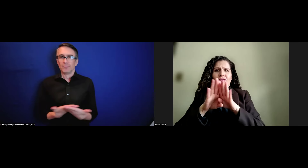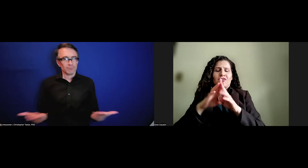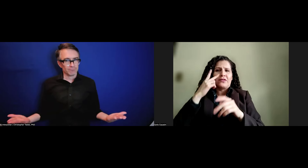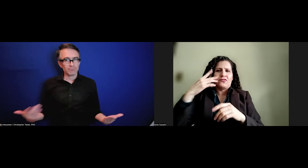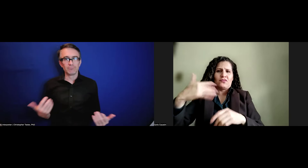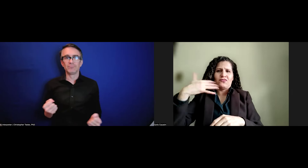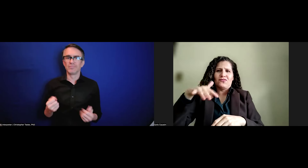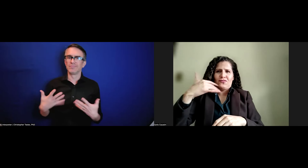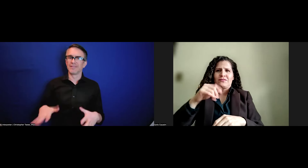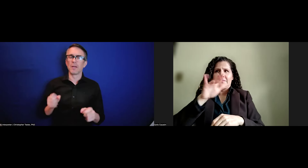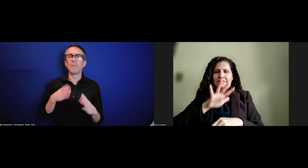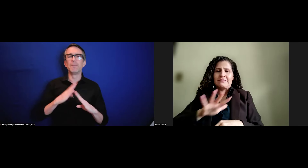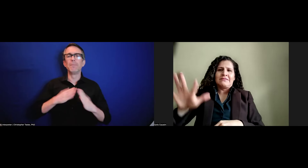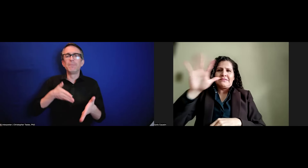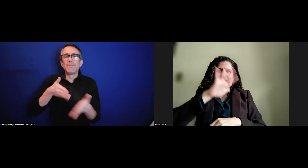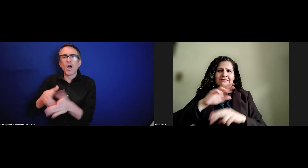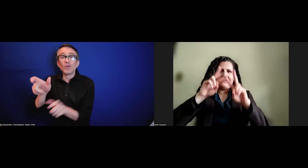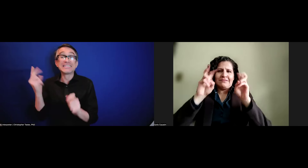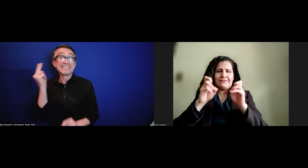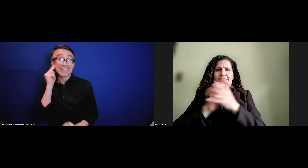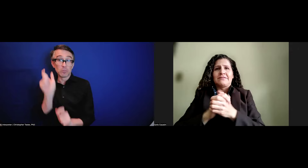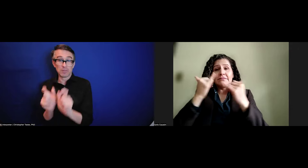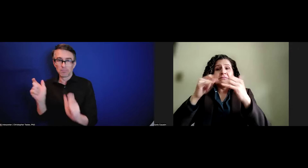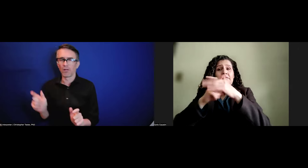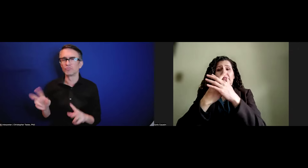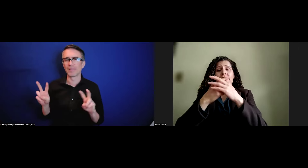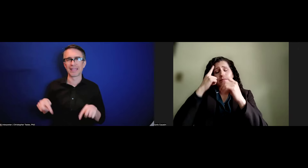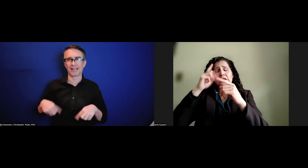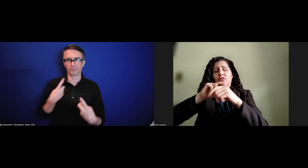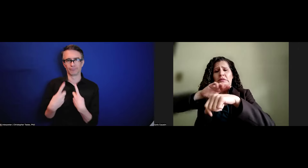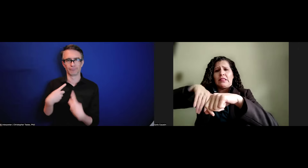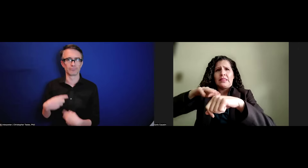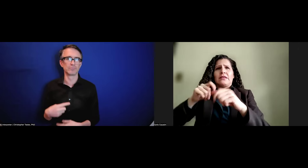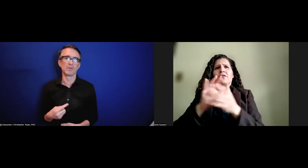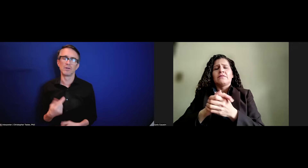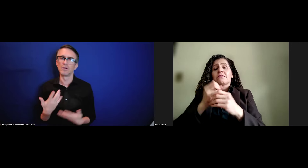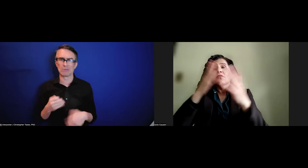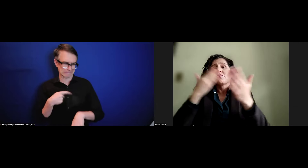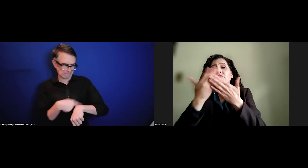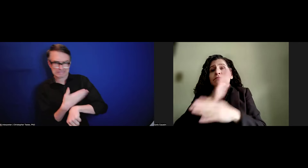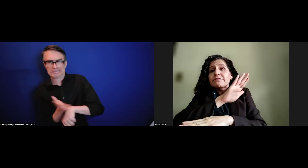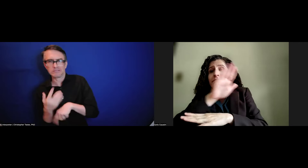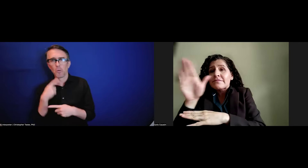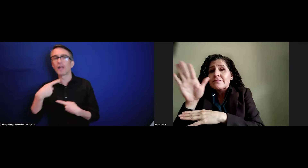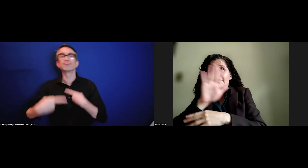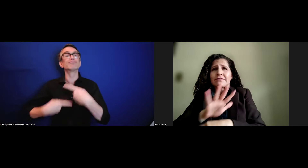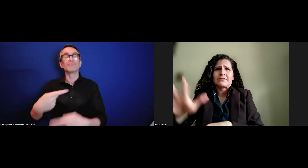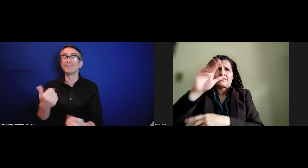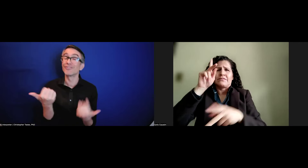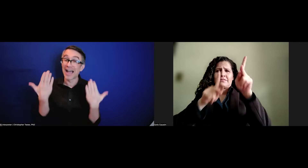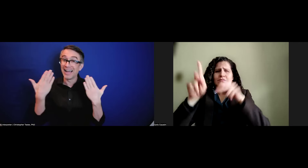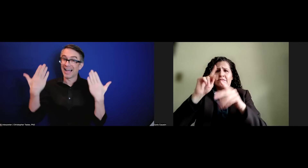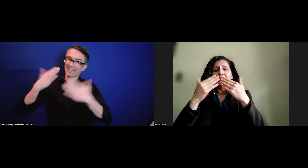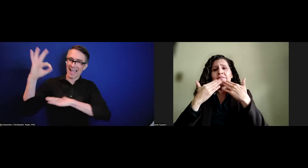técnico, vemos que también es una barrera para todos nosotros esto y bueno, para Well, empezar, after we have solved